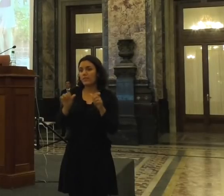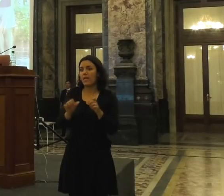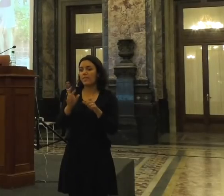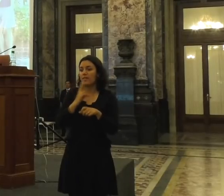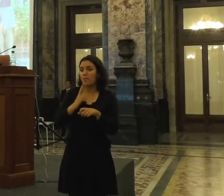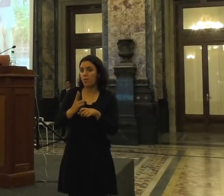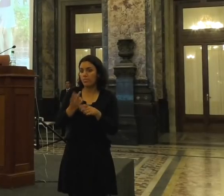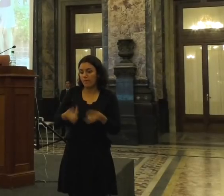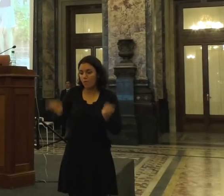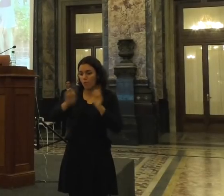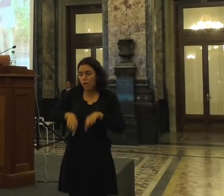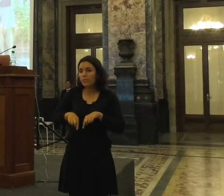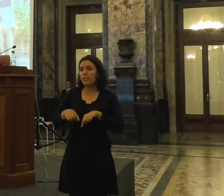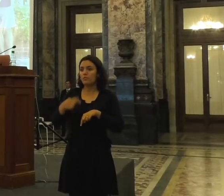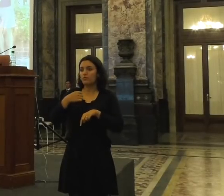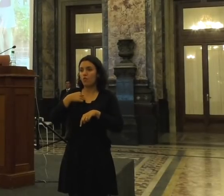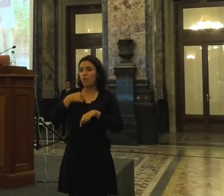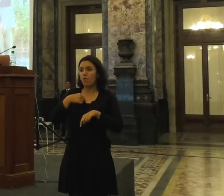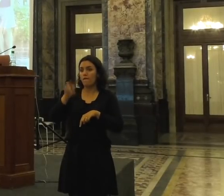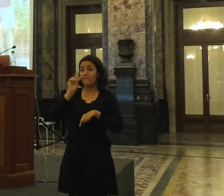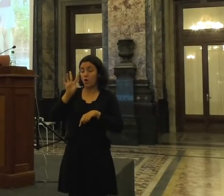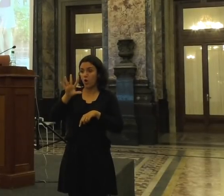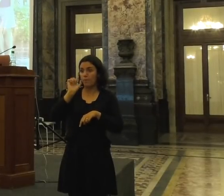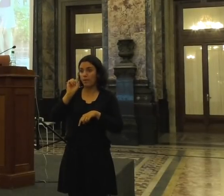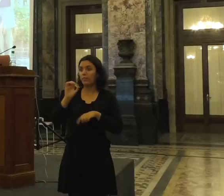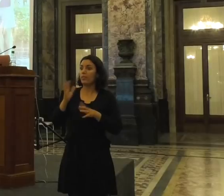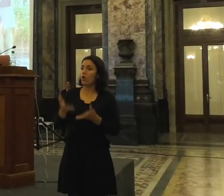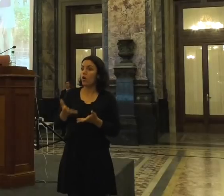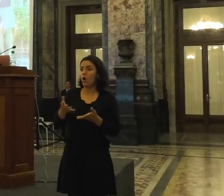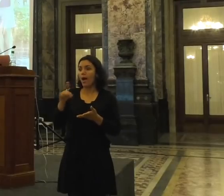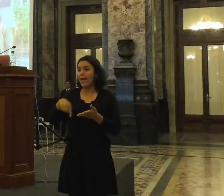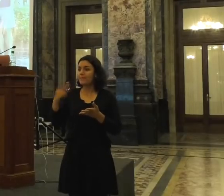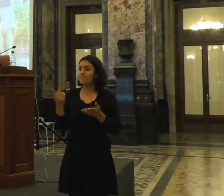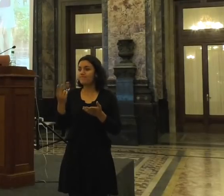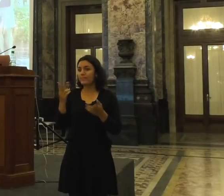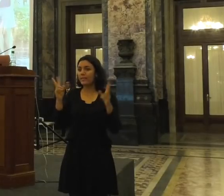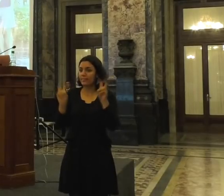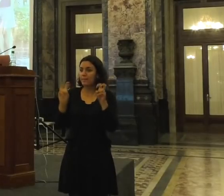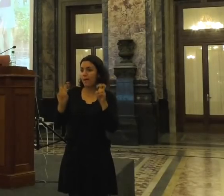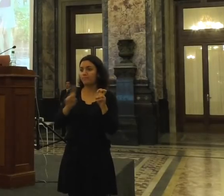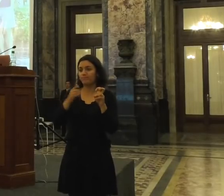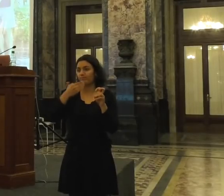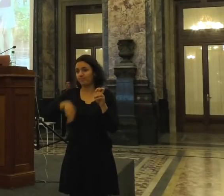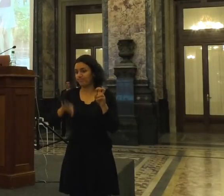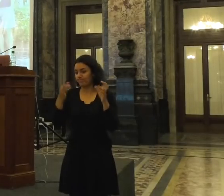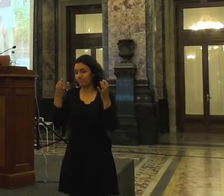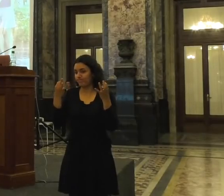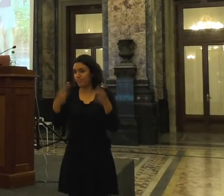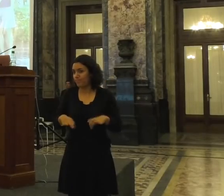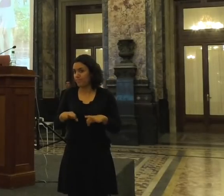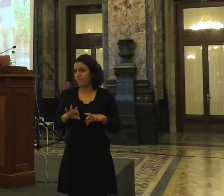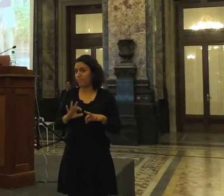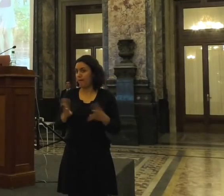feedback, hacia la corteza visual. Todavía no lo entendemos bien. Es una de las cosas que queremos hacer. Y hablando